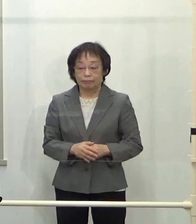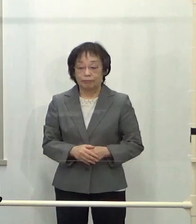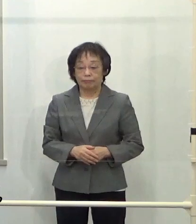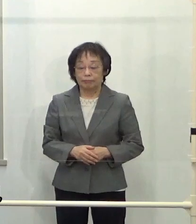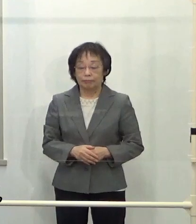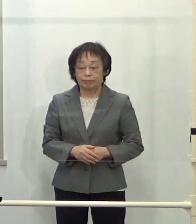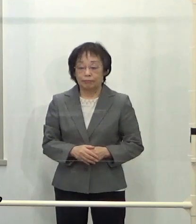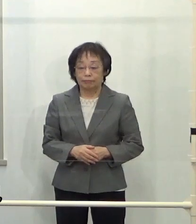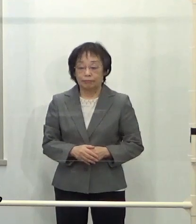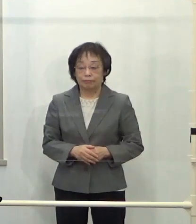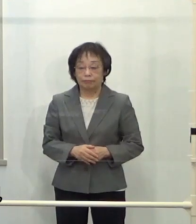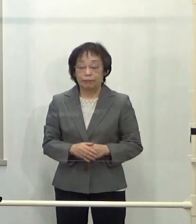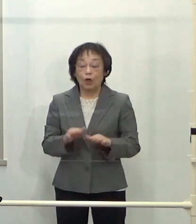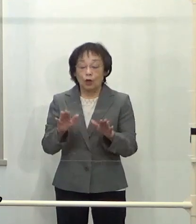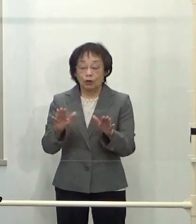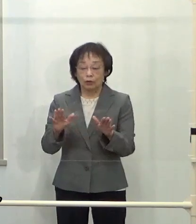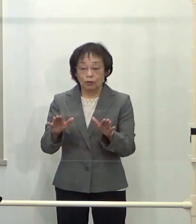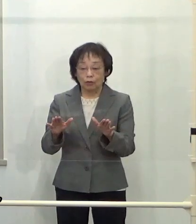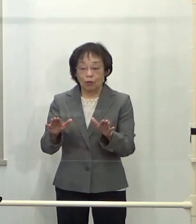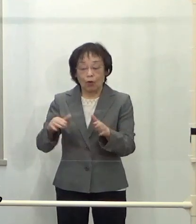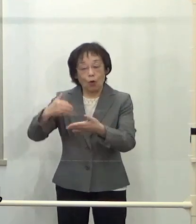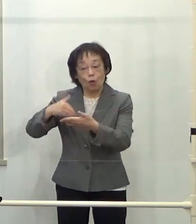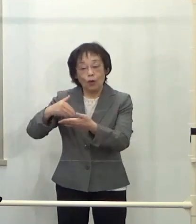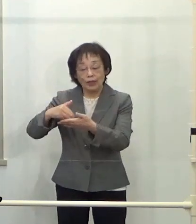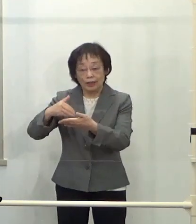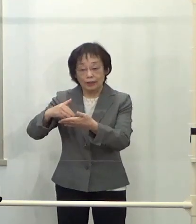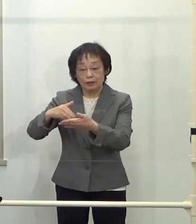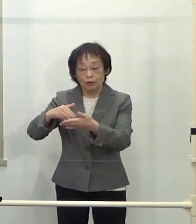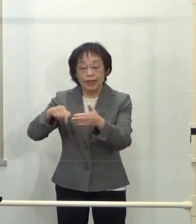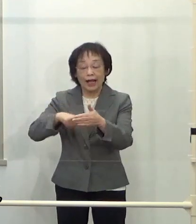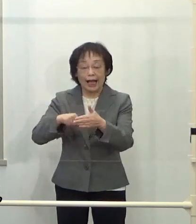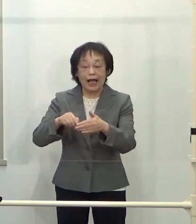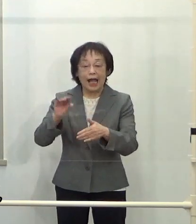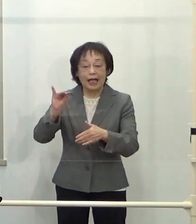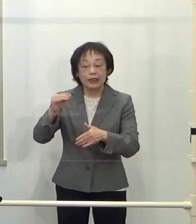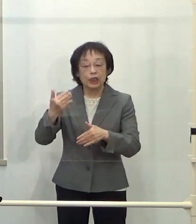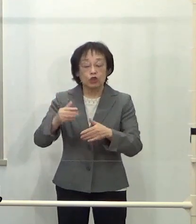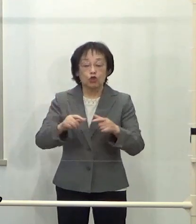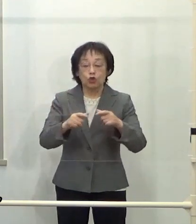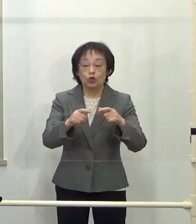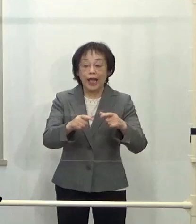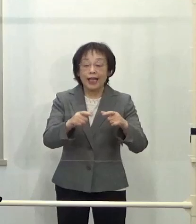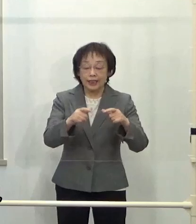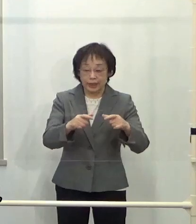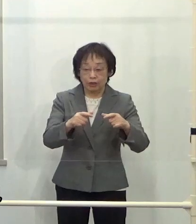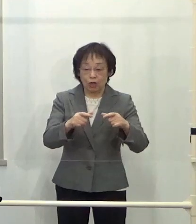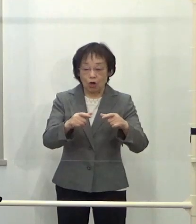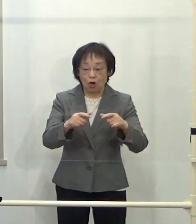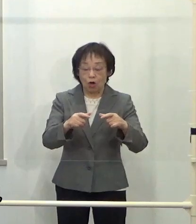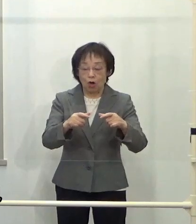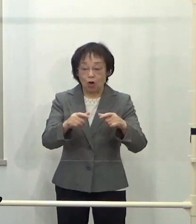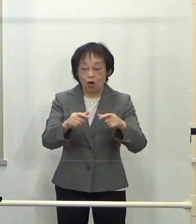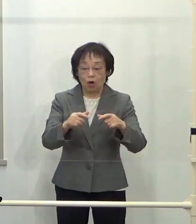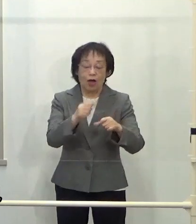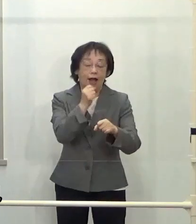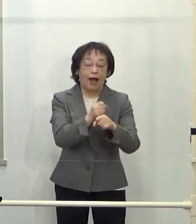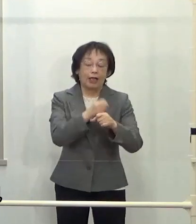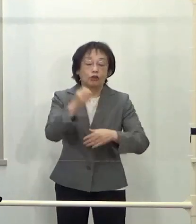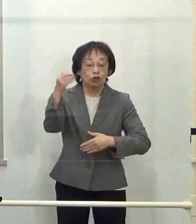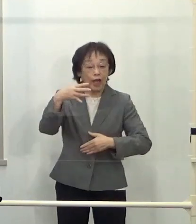けど、まあ、その点で、今回、まあ、この蓄電池を活用しているという点では、まあ、改めて